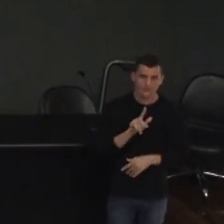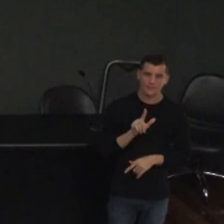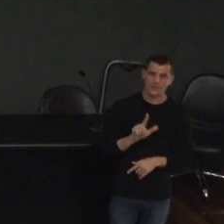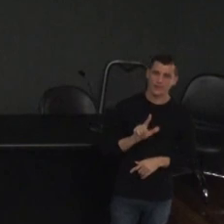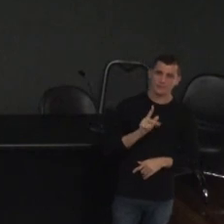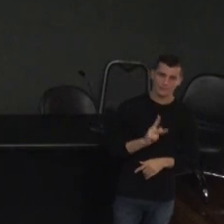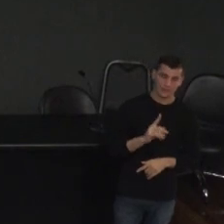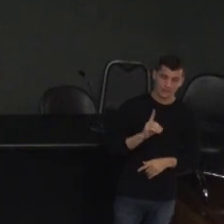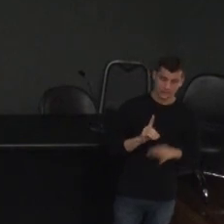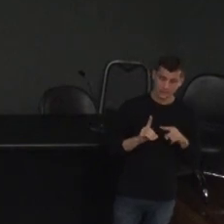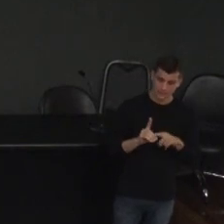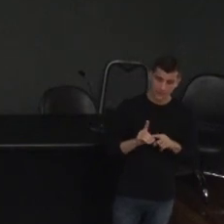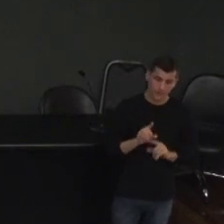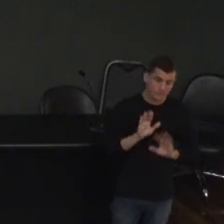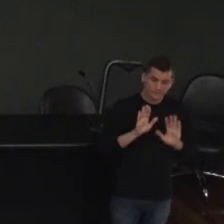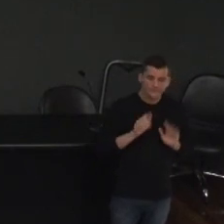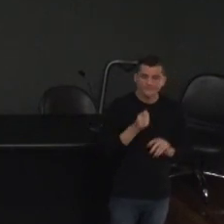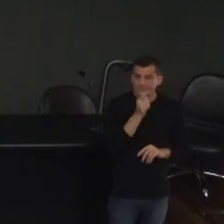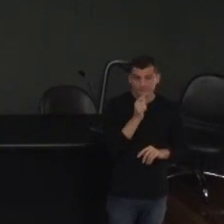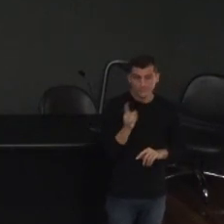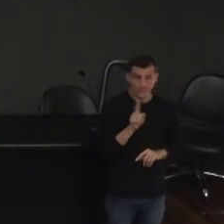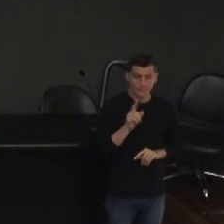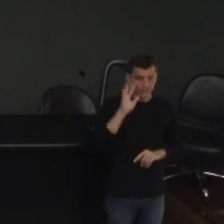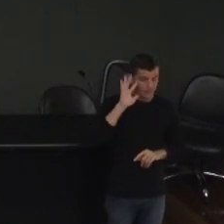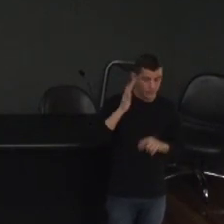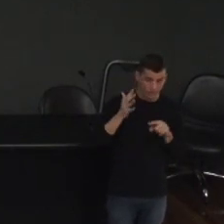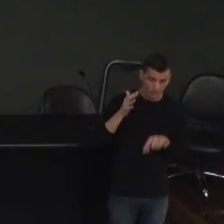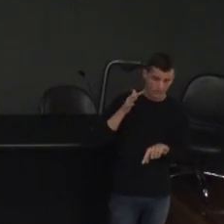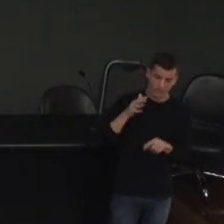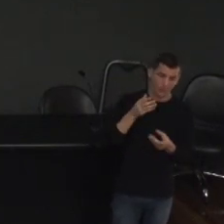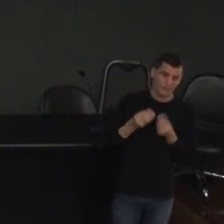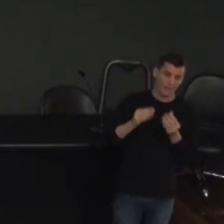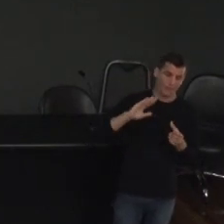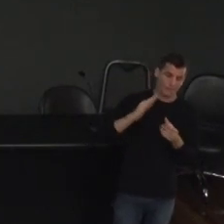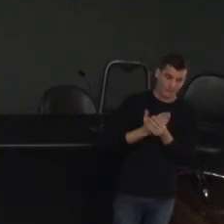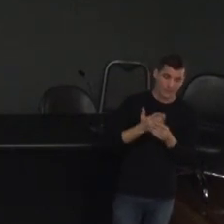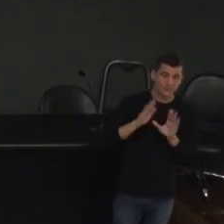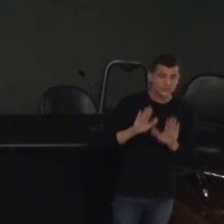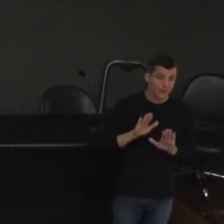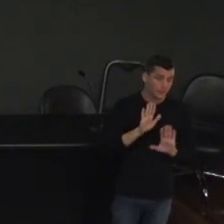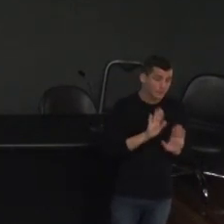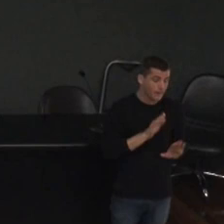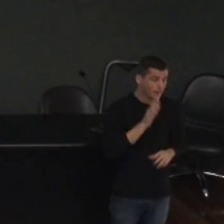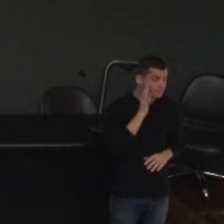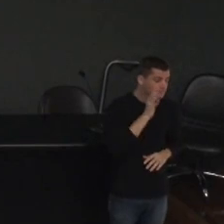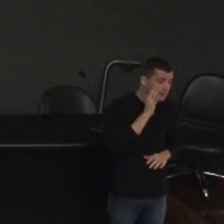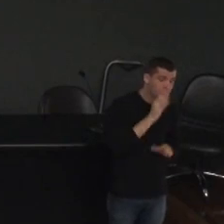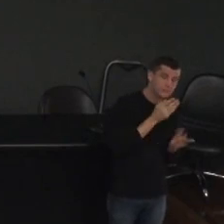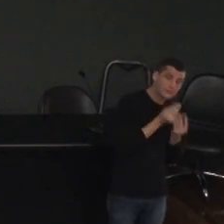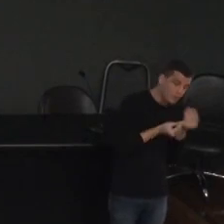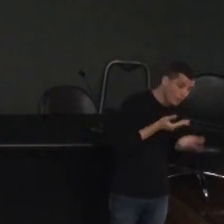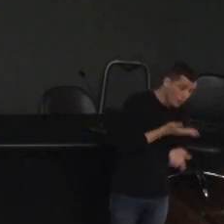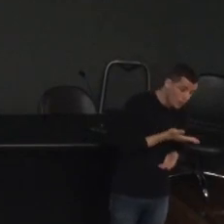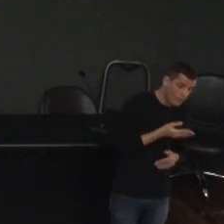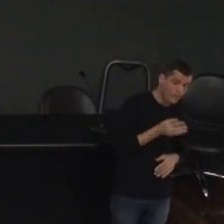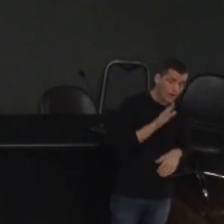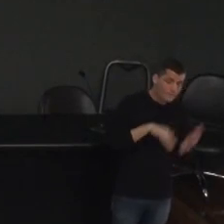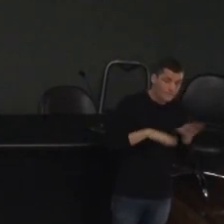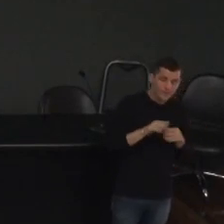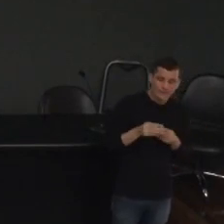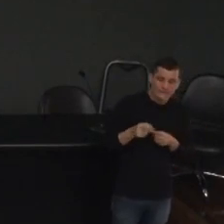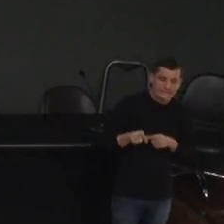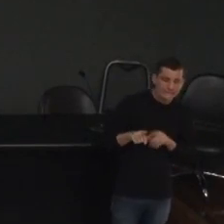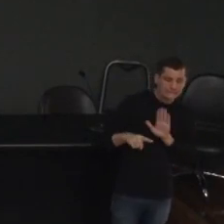não houve solução em nenhum desses processos mas imagine por exemplo como poderia ser negativo né